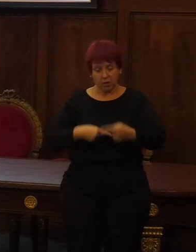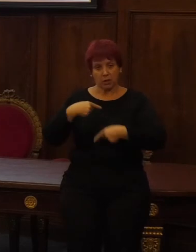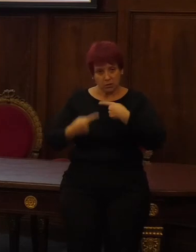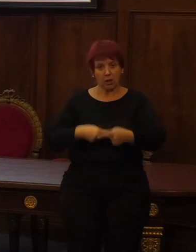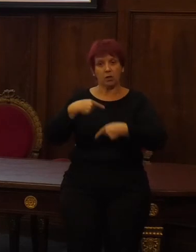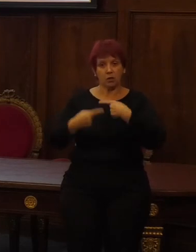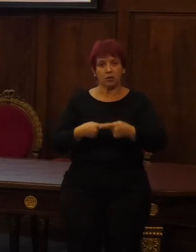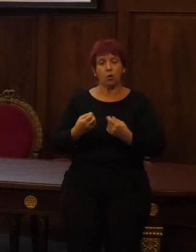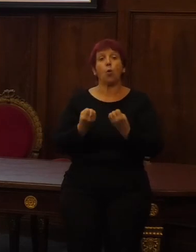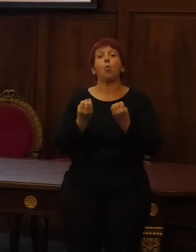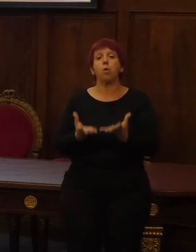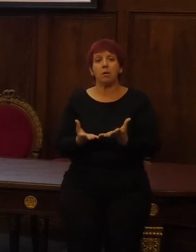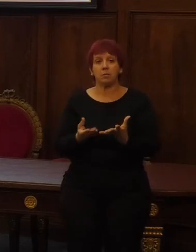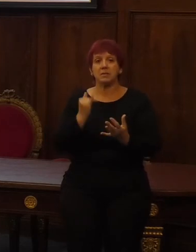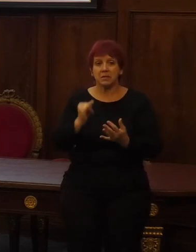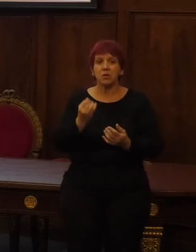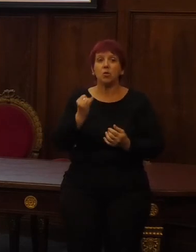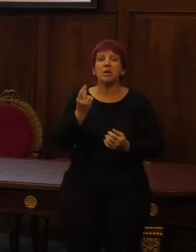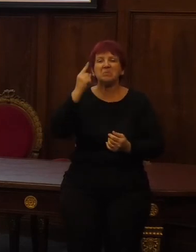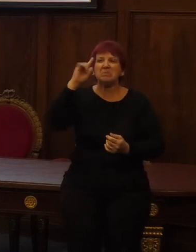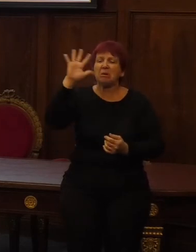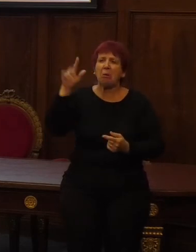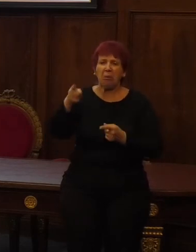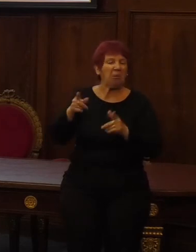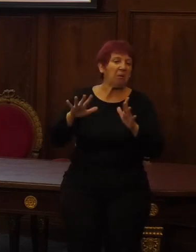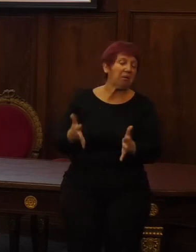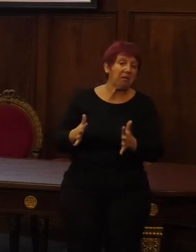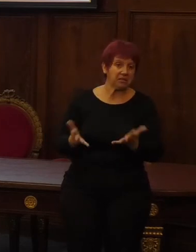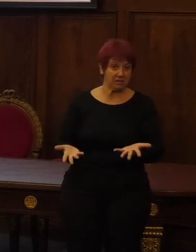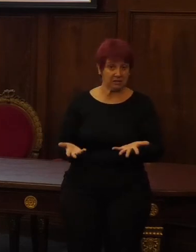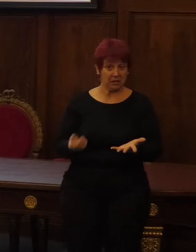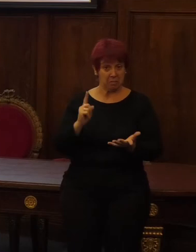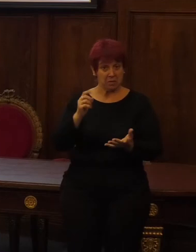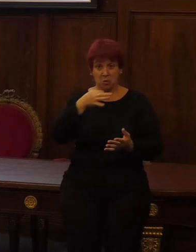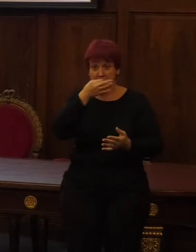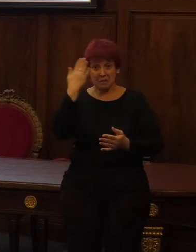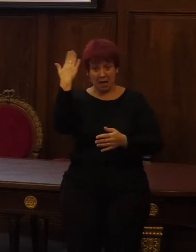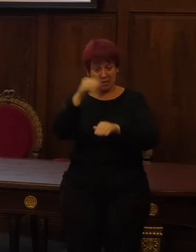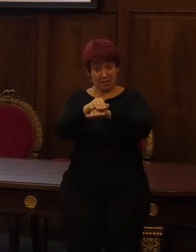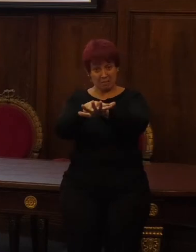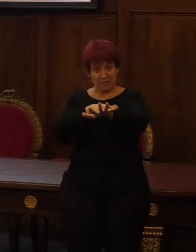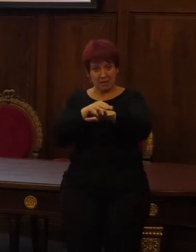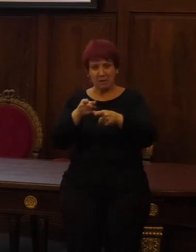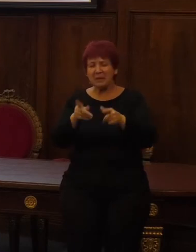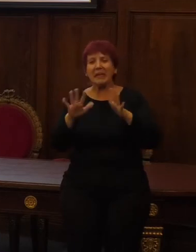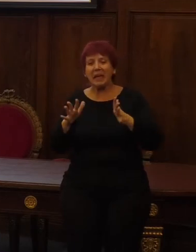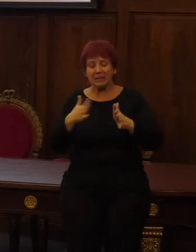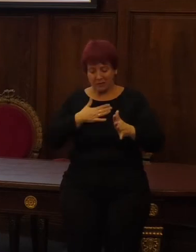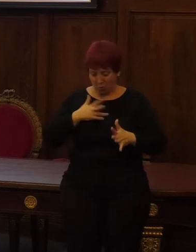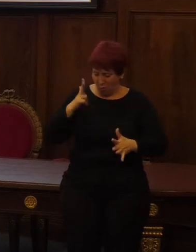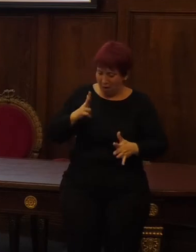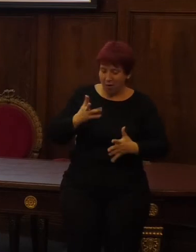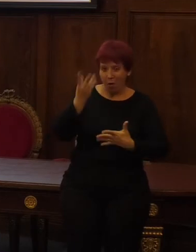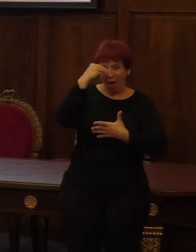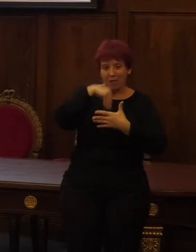él, ¿cuál es el ser psicólogo? El ser, la sustancia,